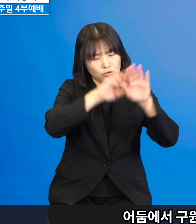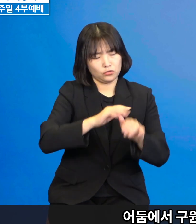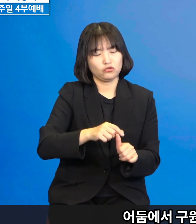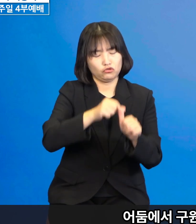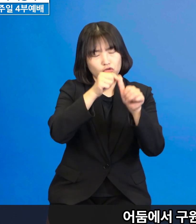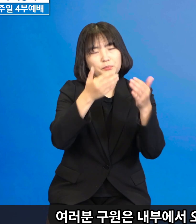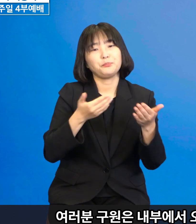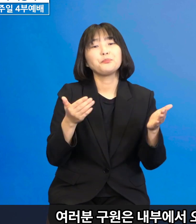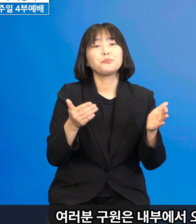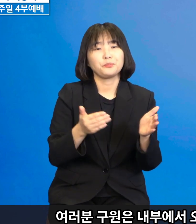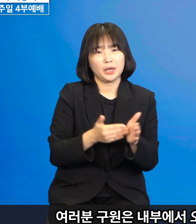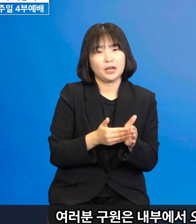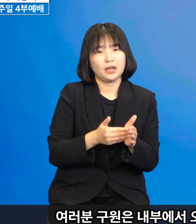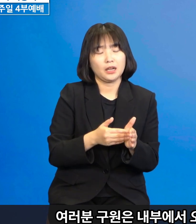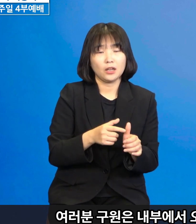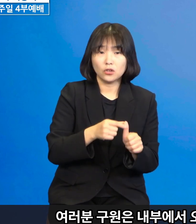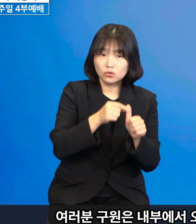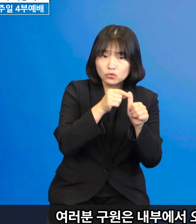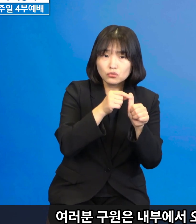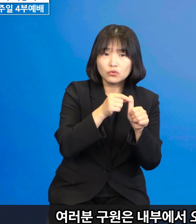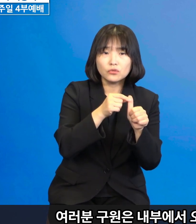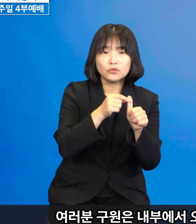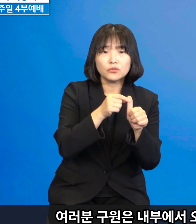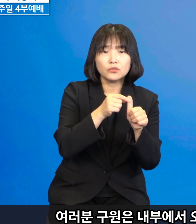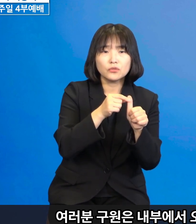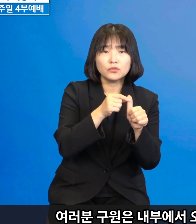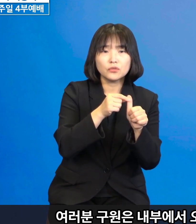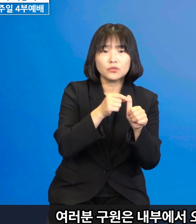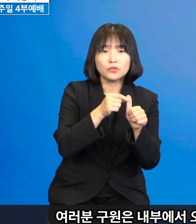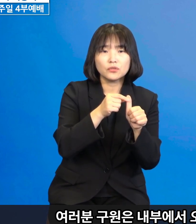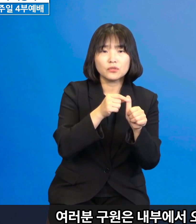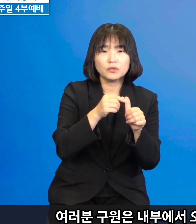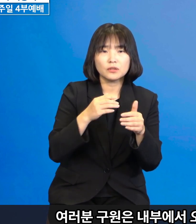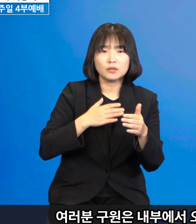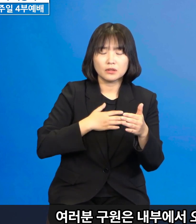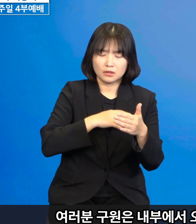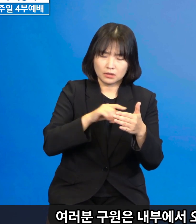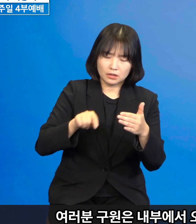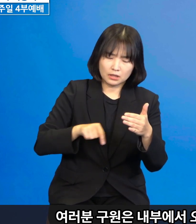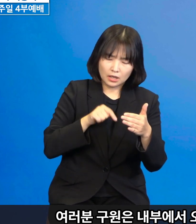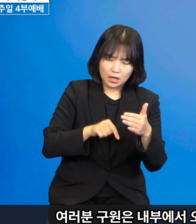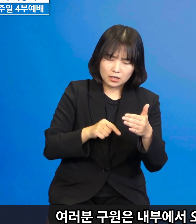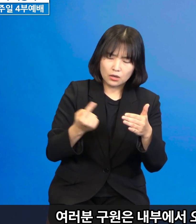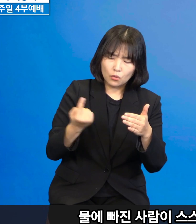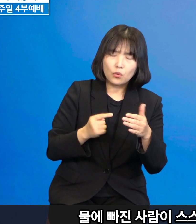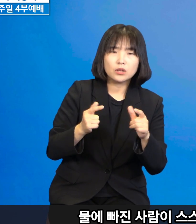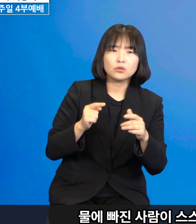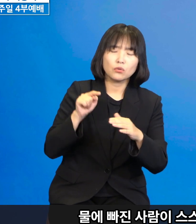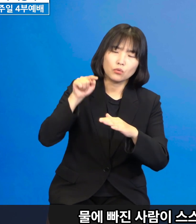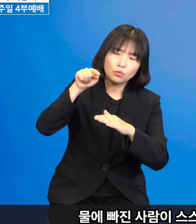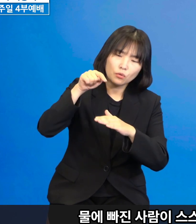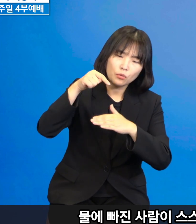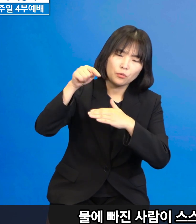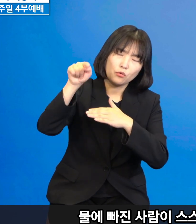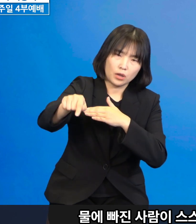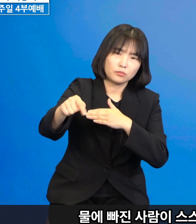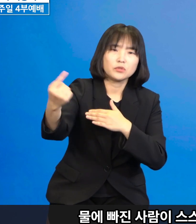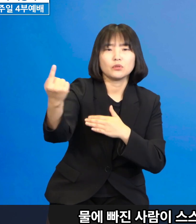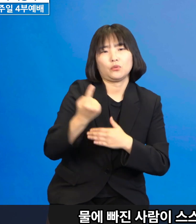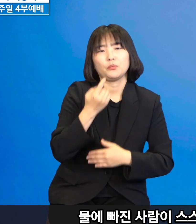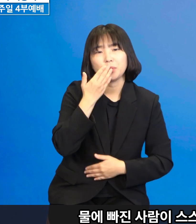받게 된 것이죠. 여러분, 구원은 내부에서 오지 않고 외부에서 오는 거예요. 물에 빠진